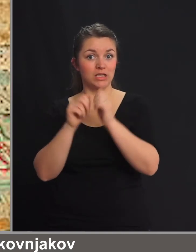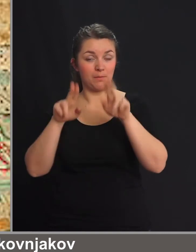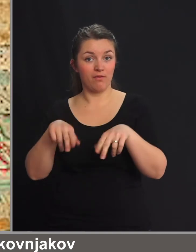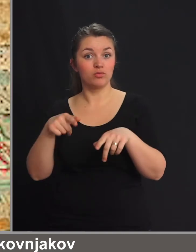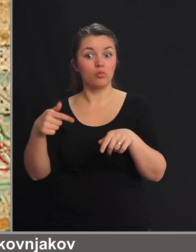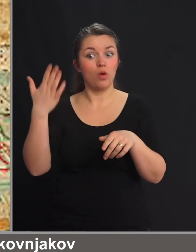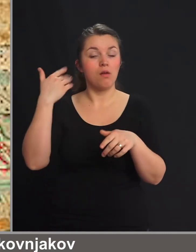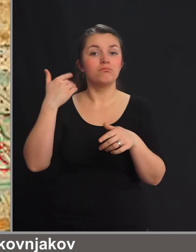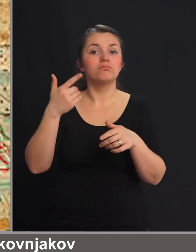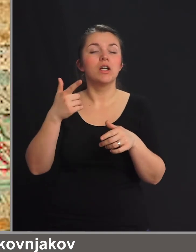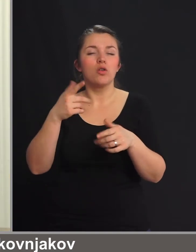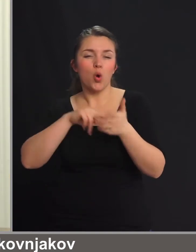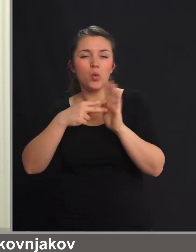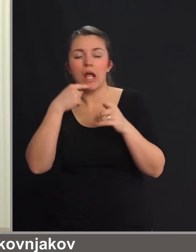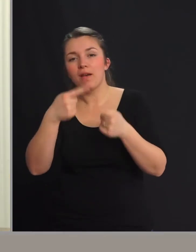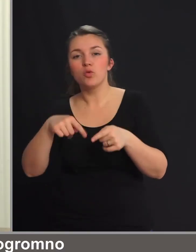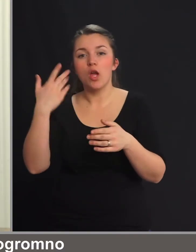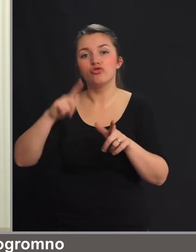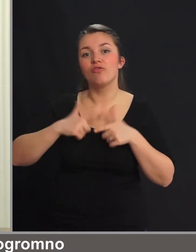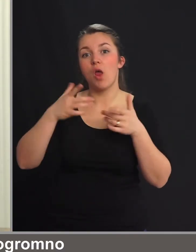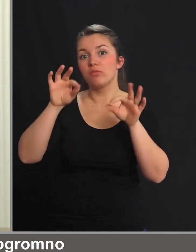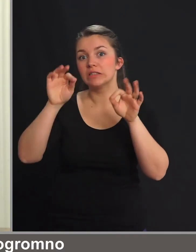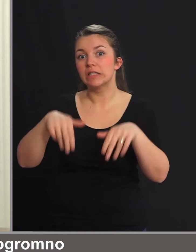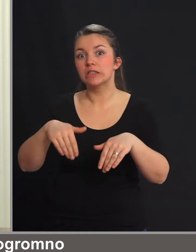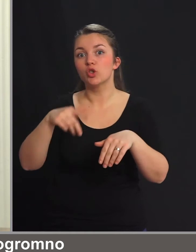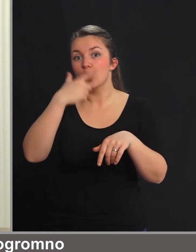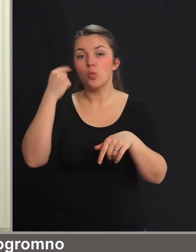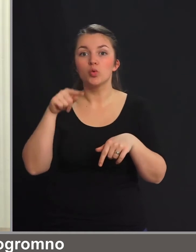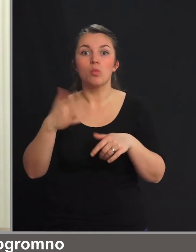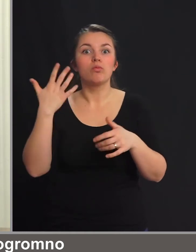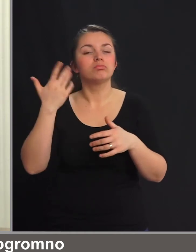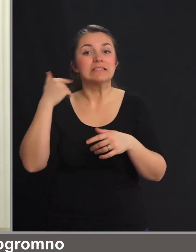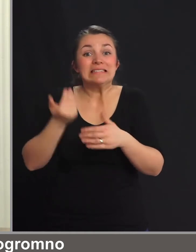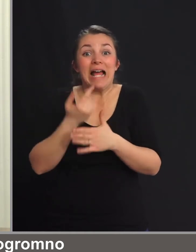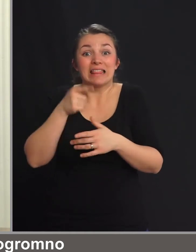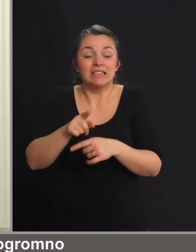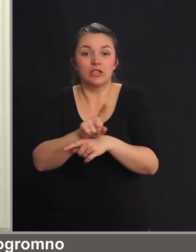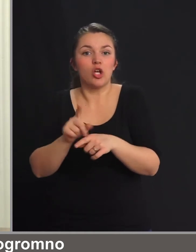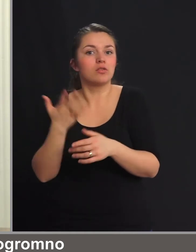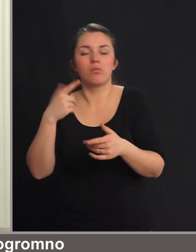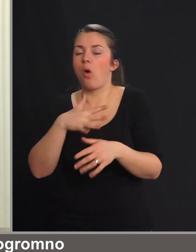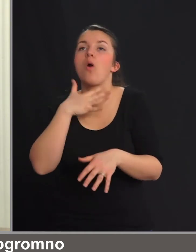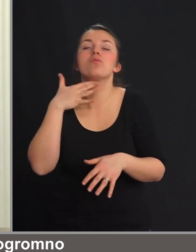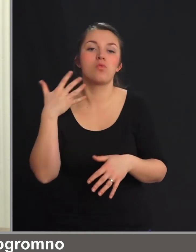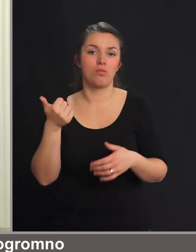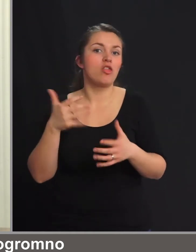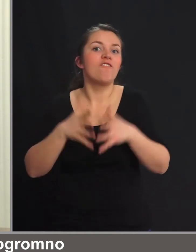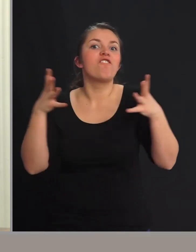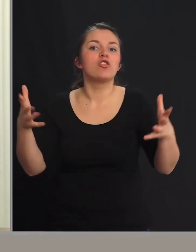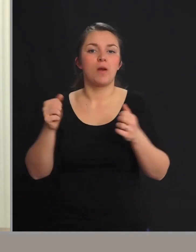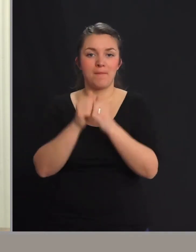takrat živelo tu okoli 10.000 ljudi, kar je bilo za tiste čase ogromno, eno večjih mest v tem delu